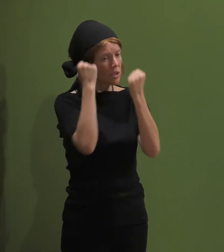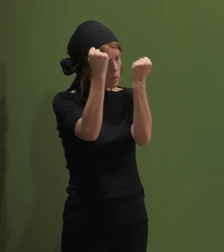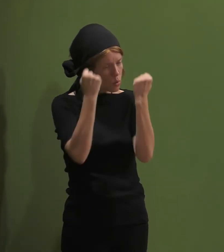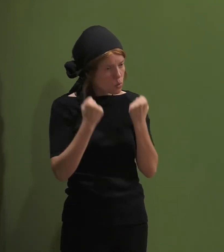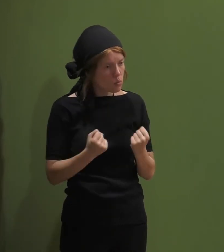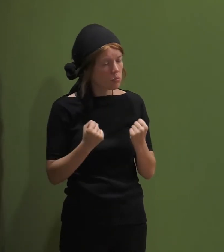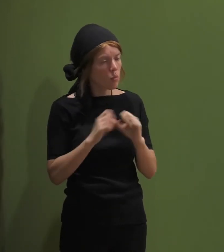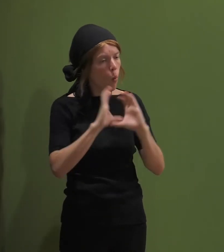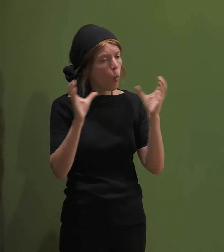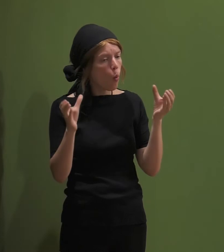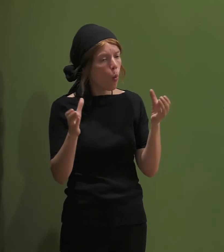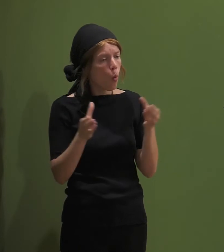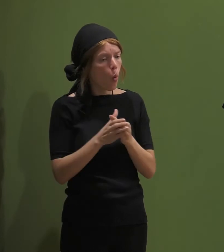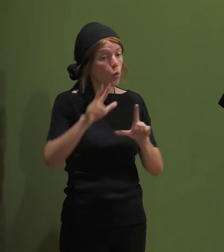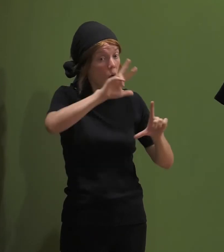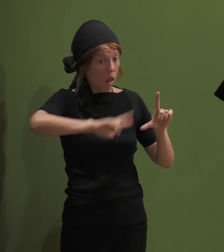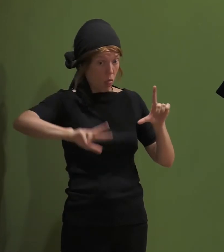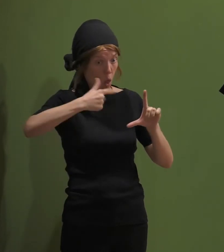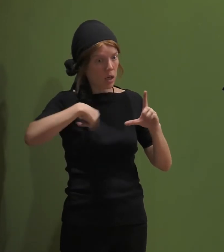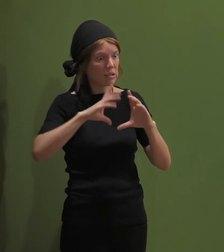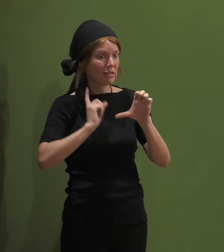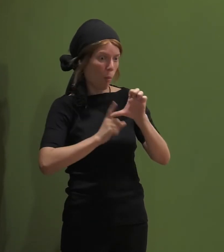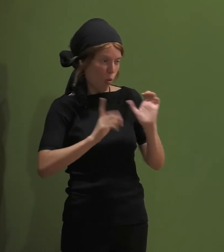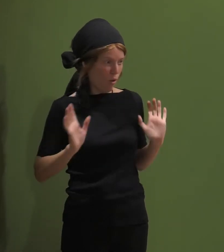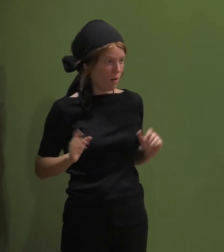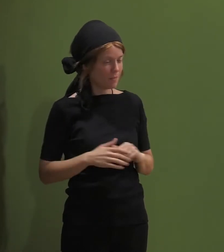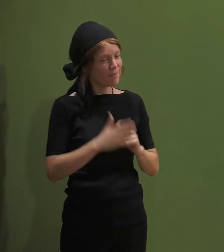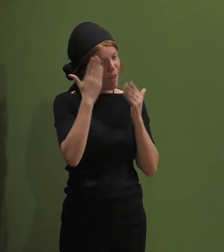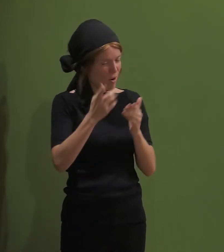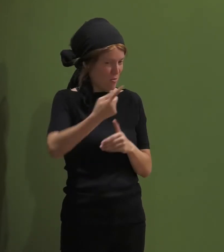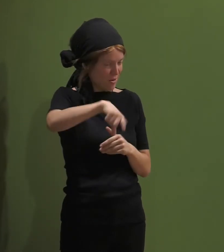institucional en el conjunto nacional. Enhorabuena a todos.